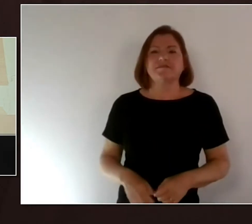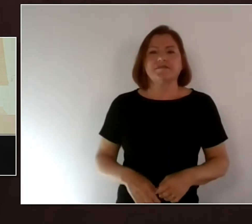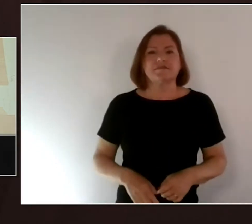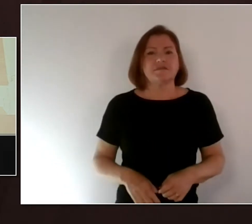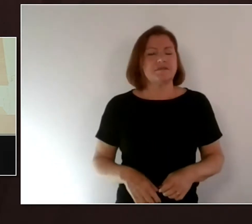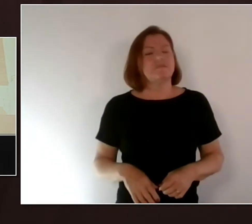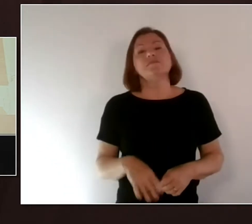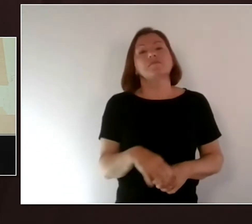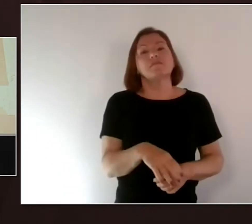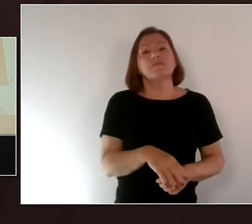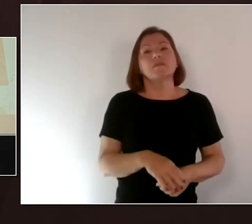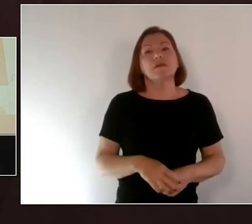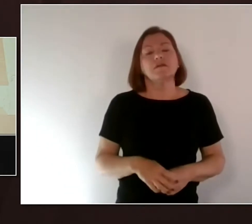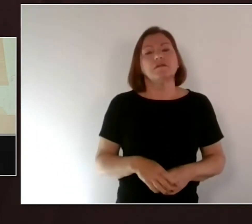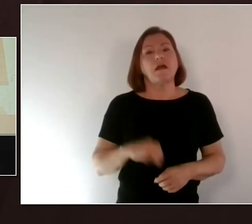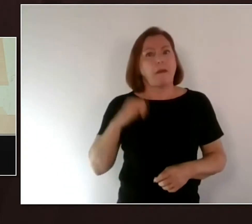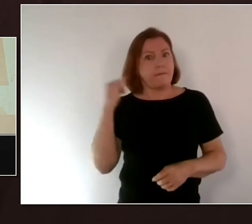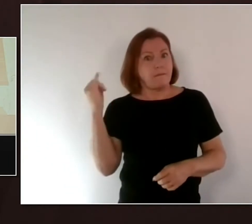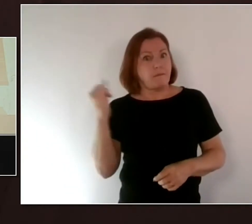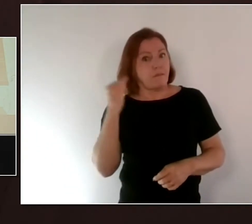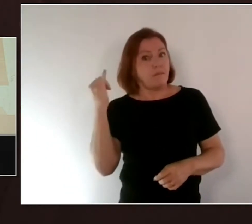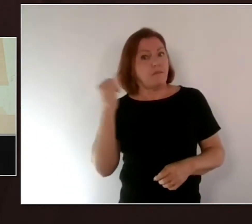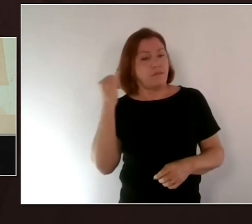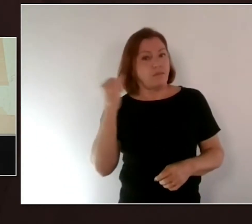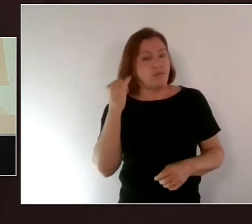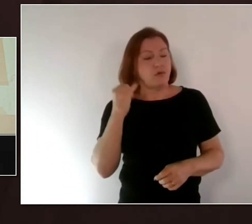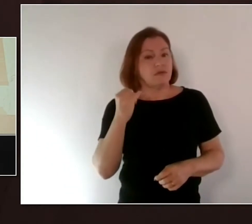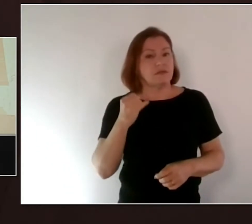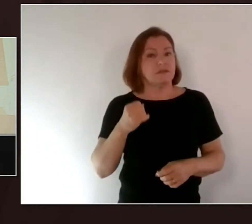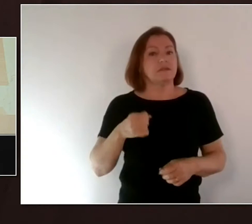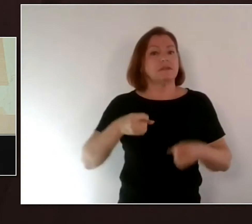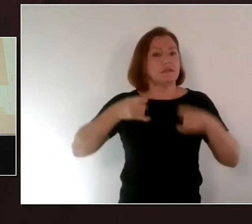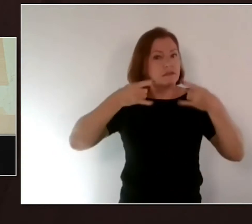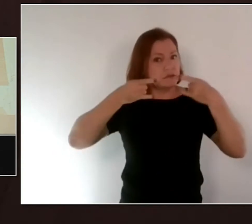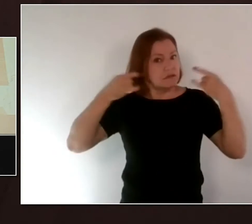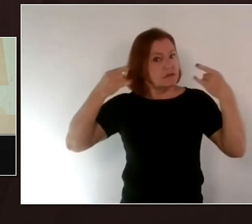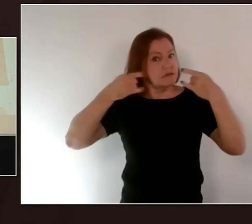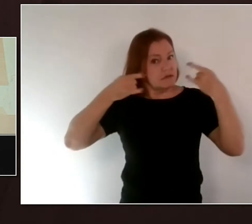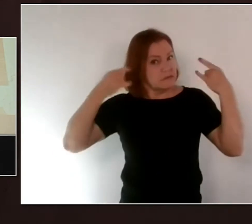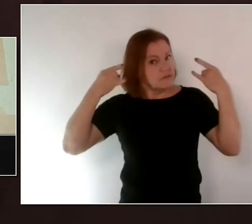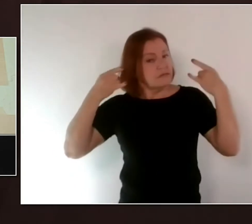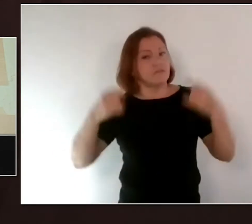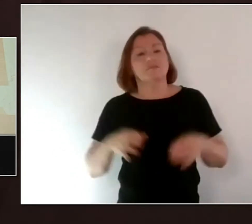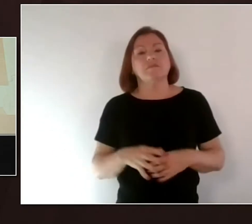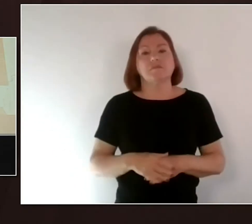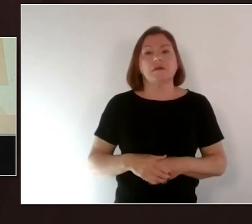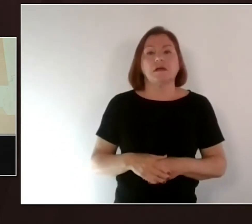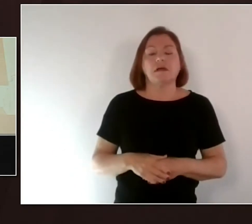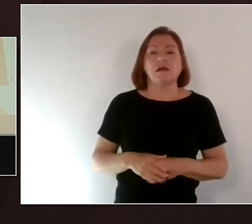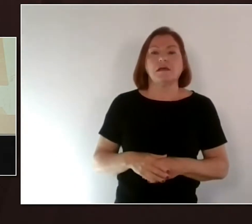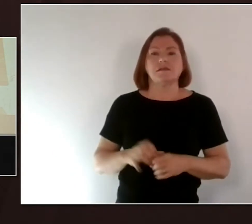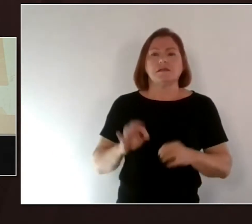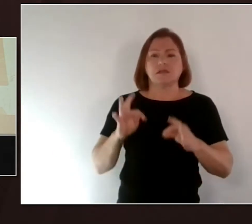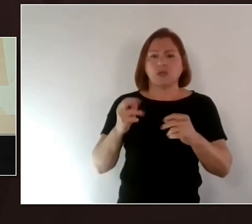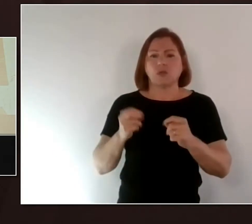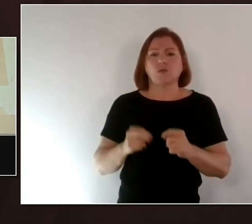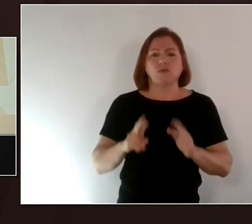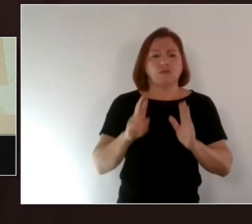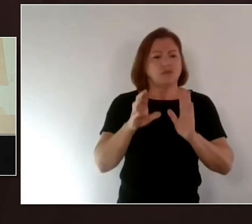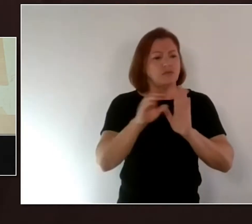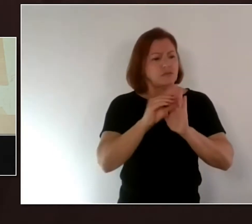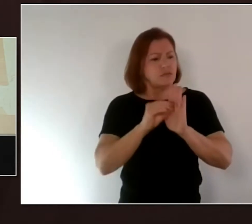condição sanitária permitir, tá bom? Então, o Senhor quer, na verdade, salvar os nossos jovens. Por